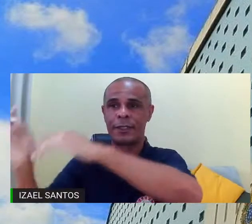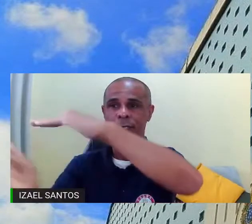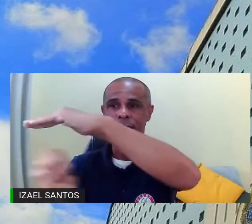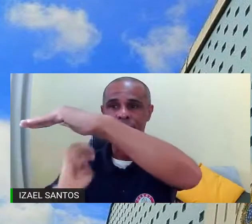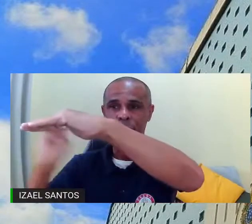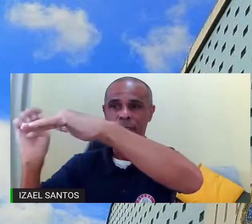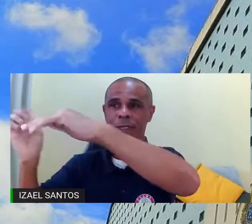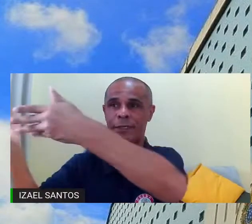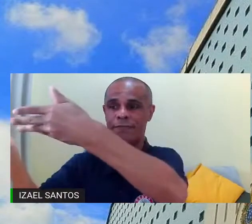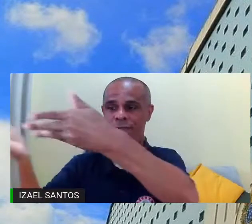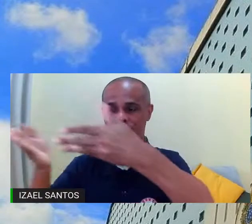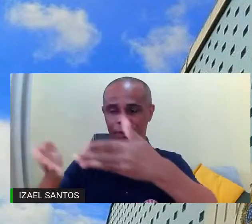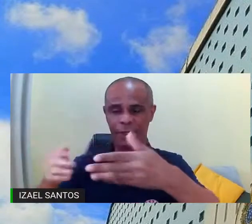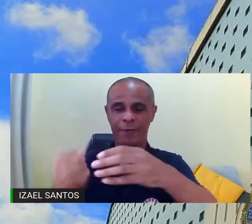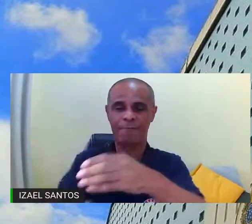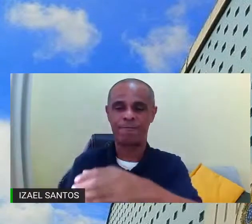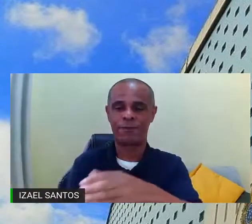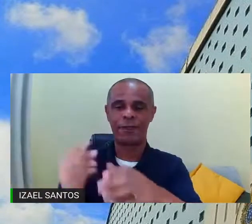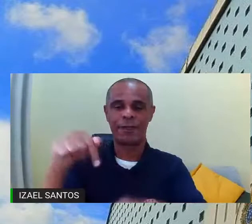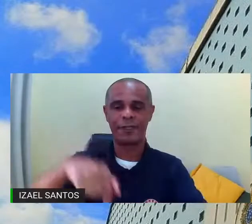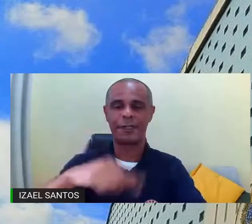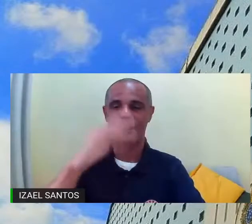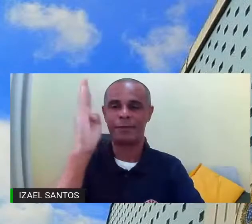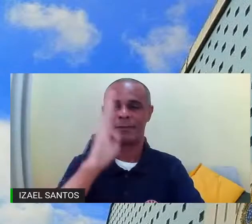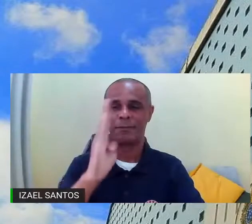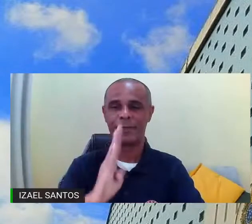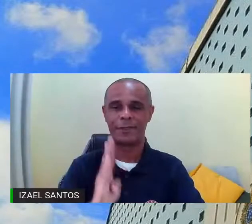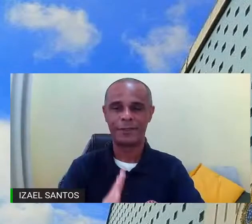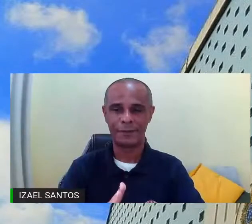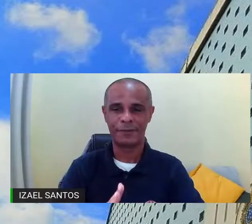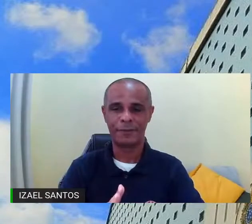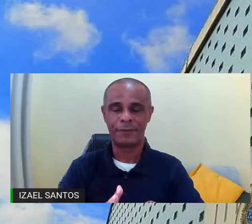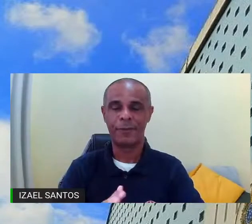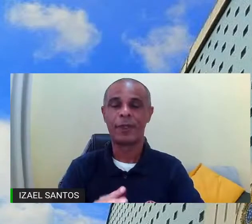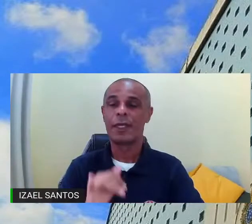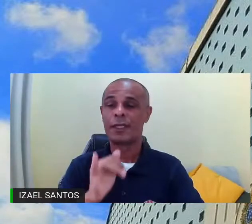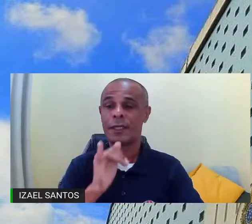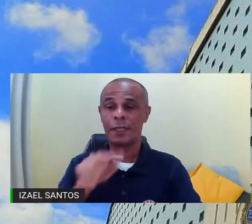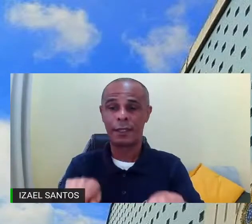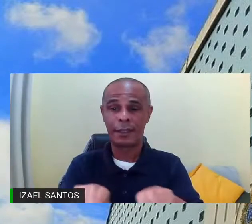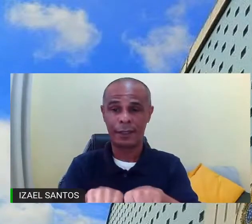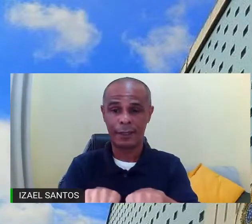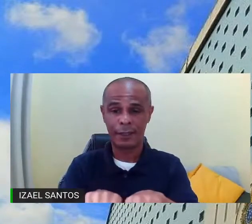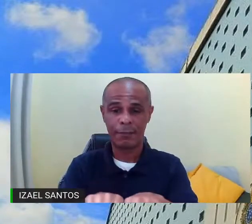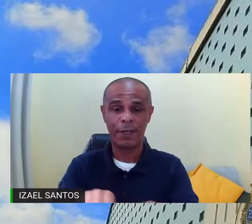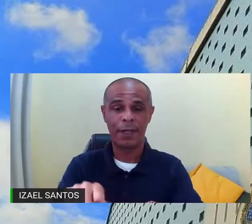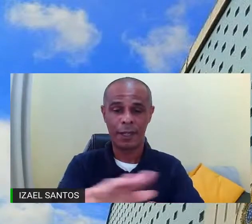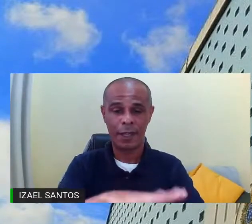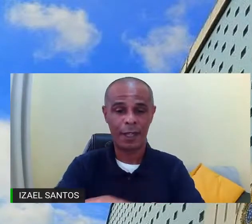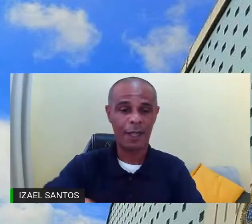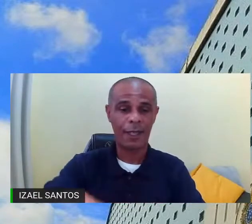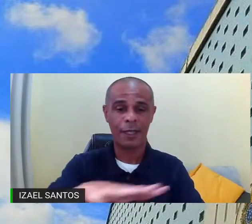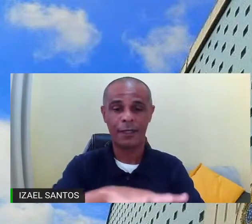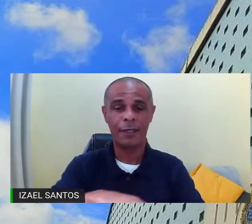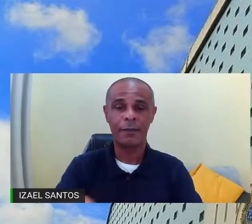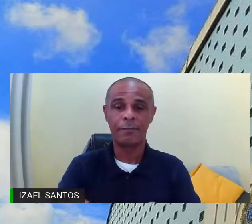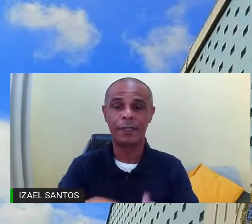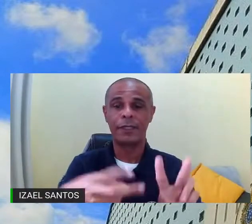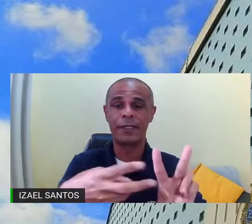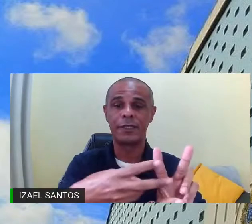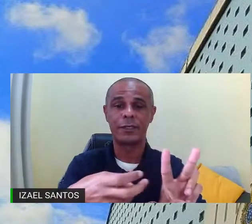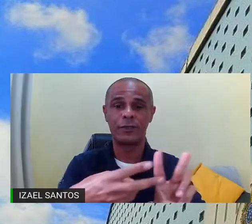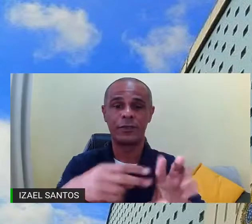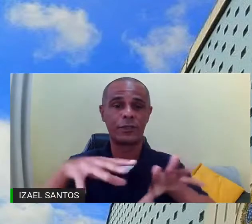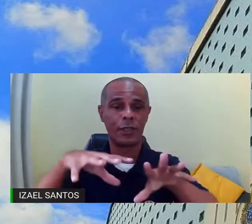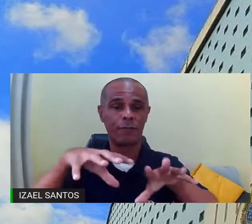país. A anulação da demarcação das terras indígenas, que era um direito assegurado e que está sendo